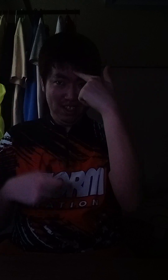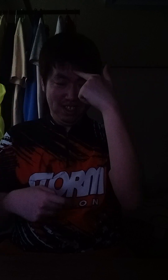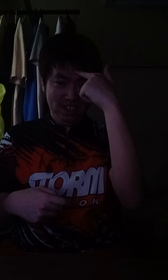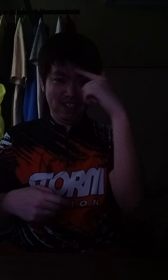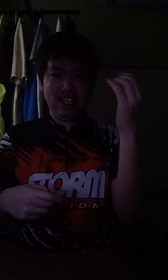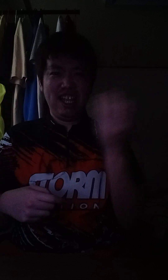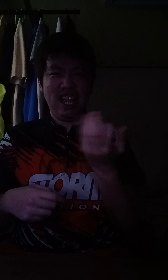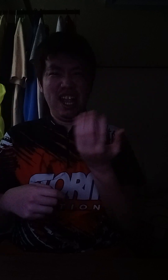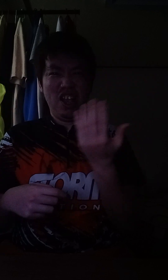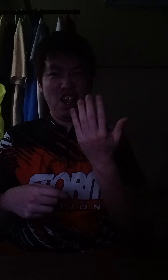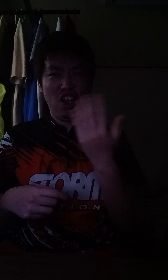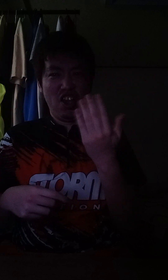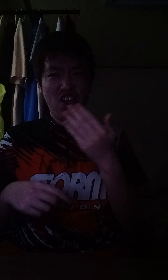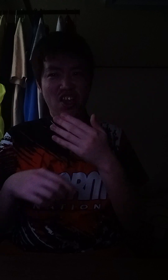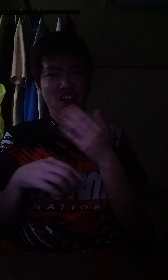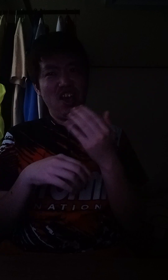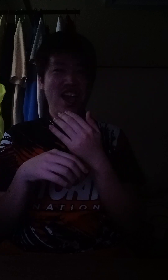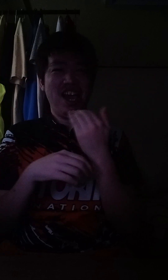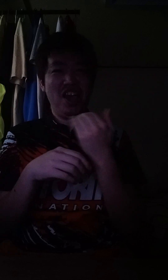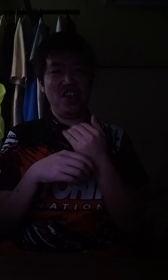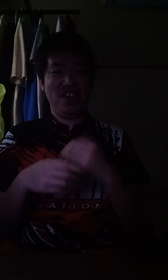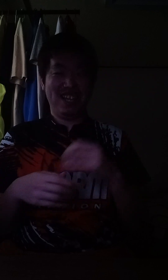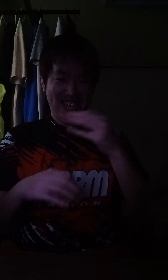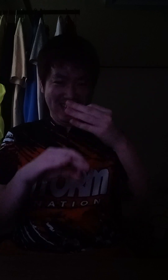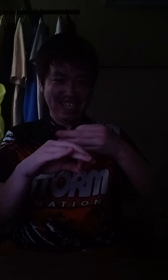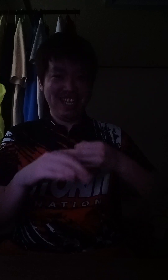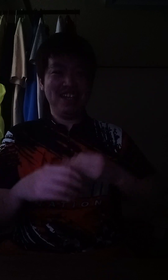아이고 따가워요. 아유 괜찮아요. 이마